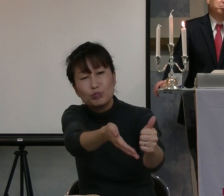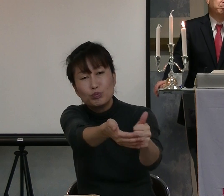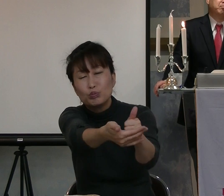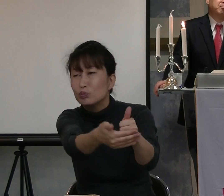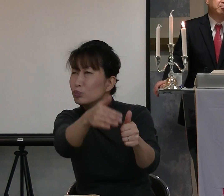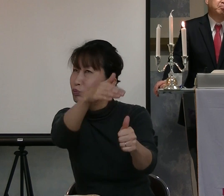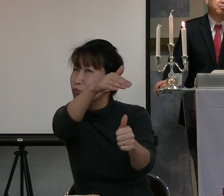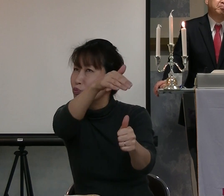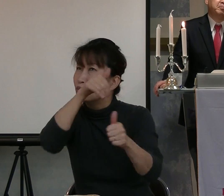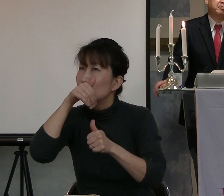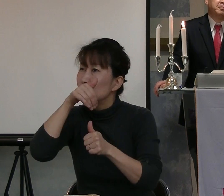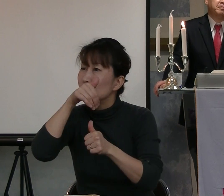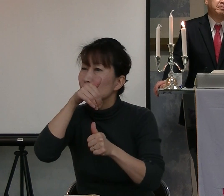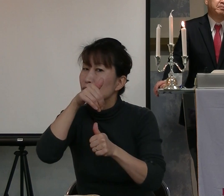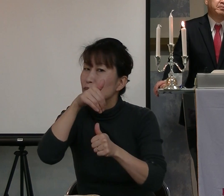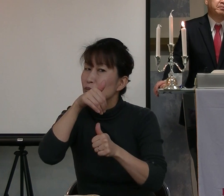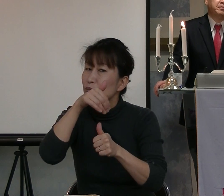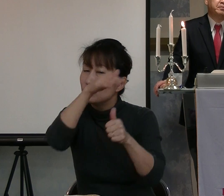っている。